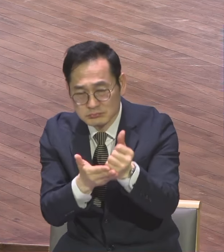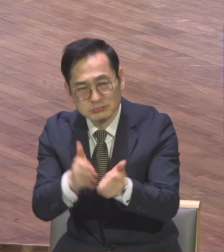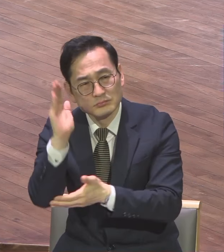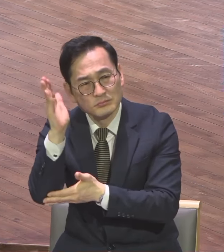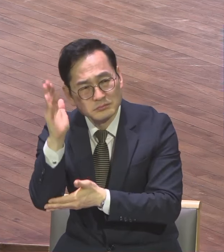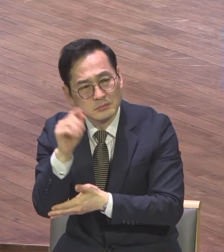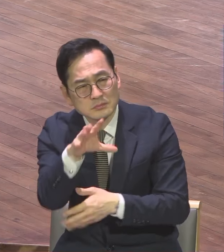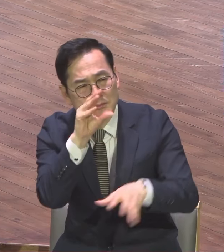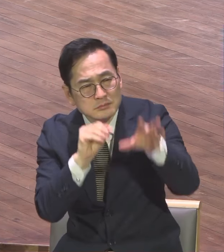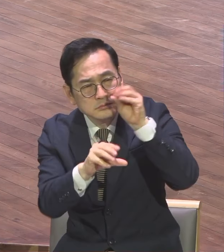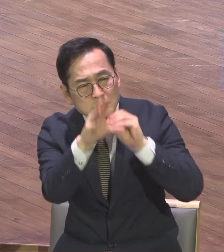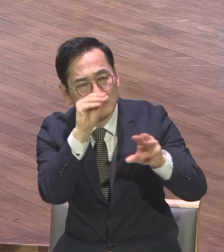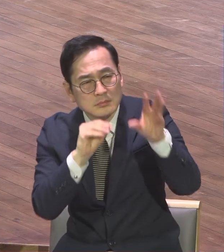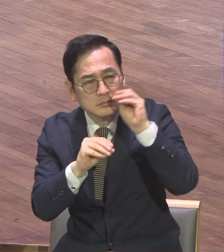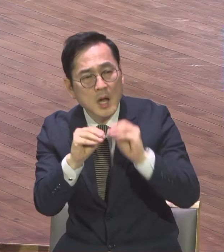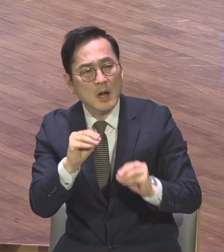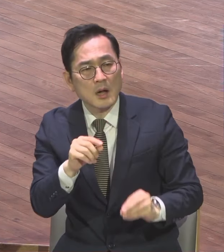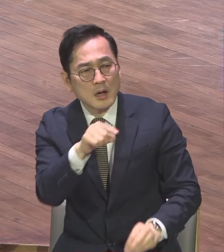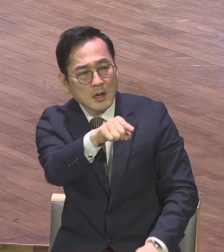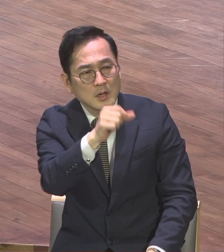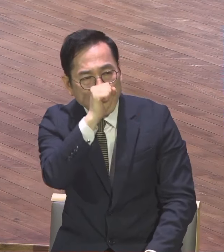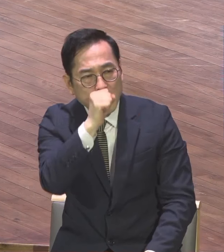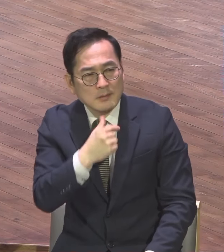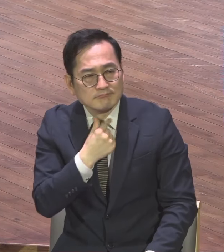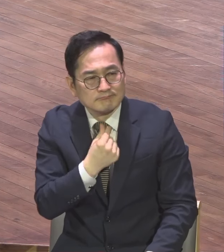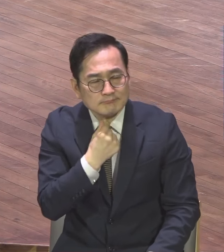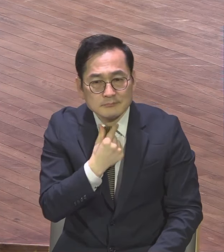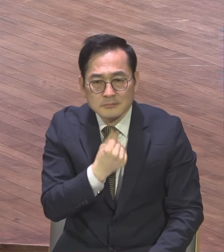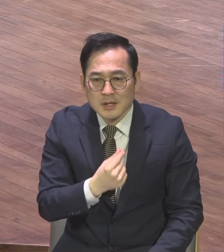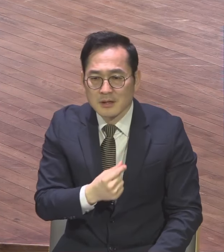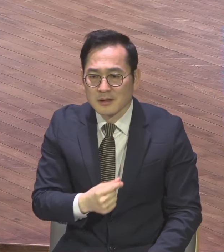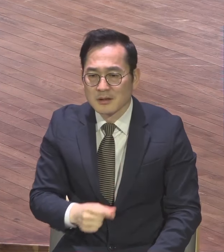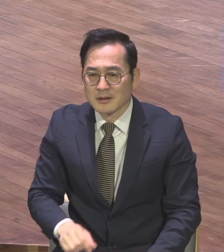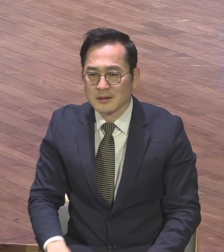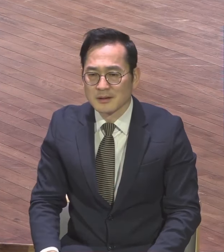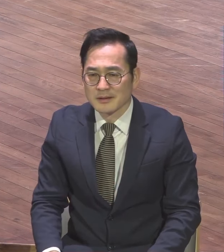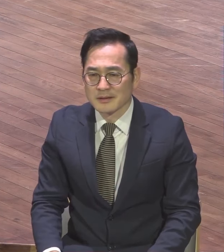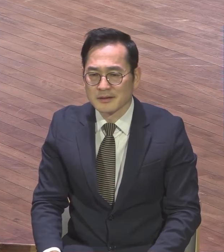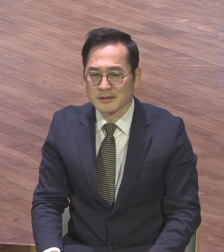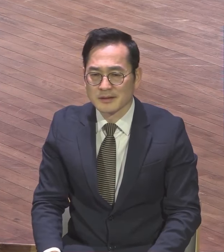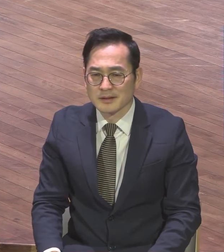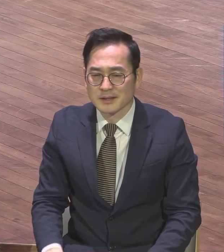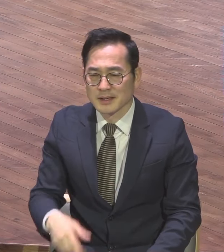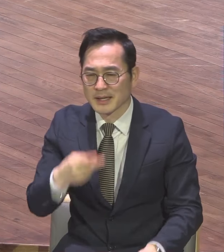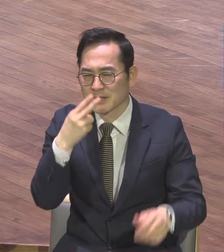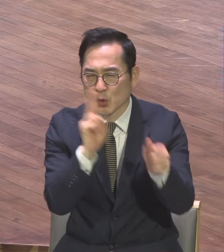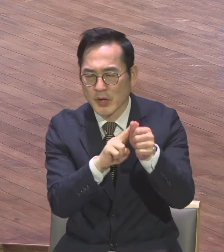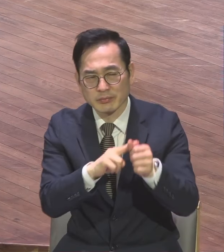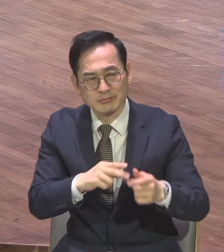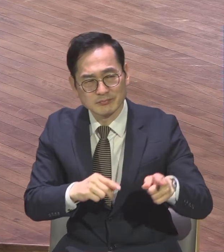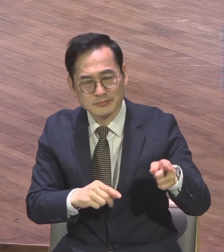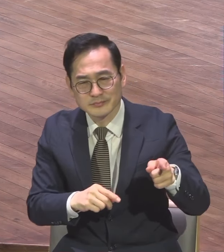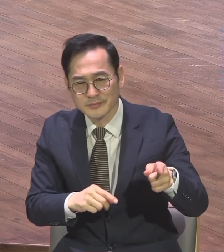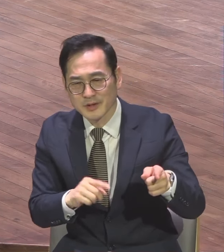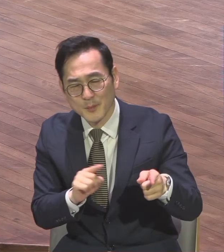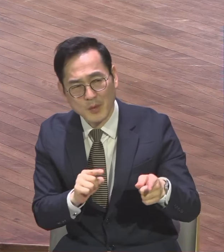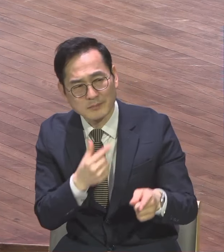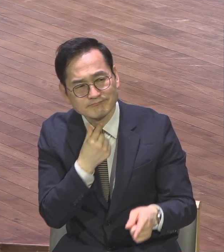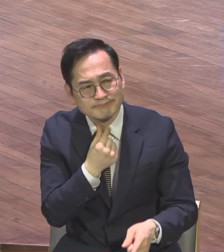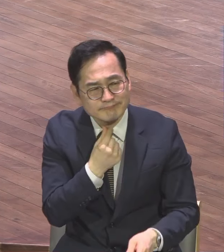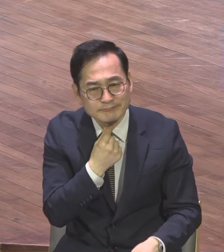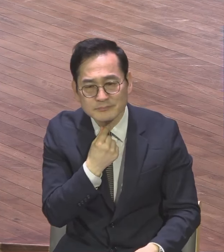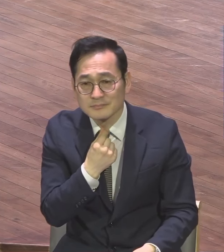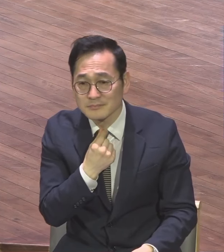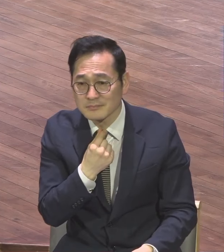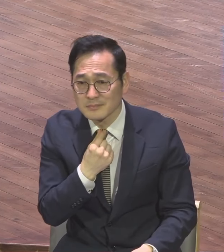그래서 토요일은 전문성을 찾게 해주는 것이다. 막연하게 밖에 놀아라 뭐 이런 것도 중요하지만은 그런 전문성을